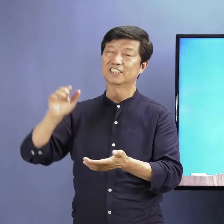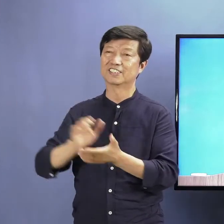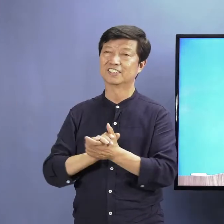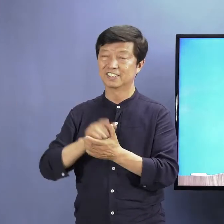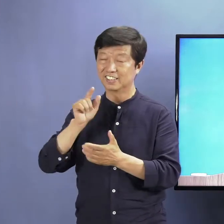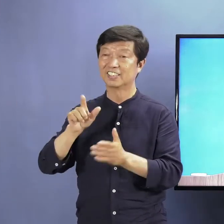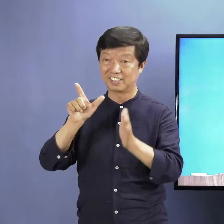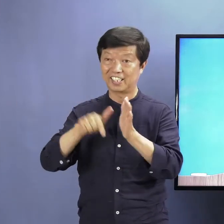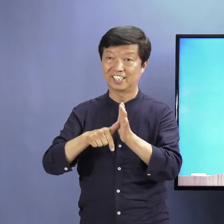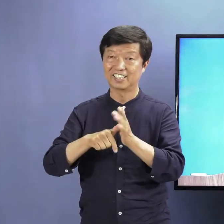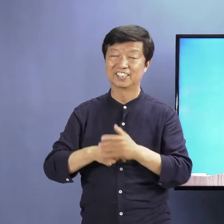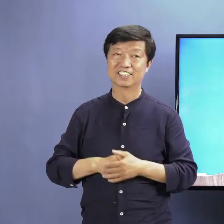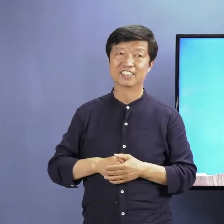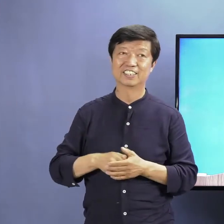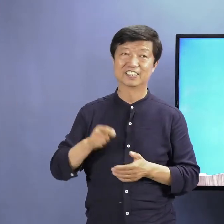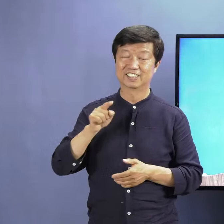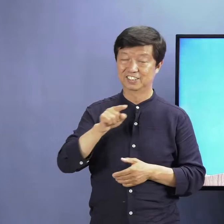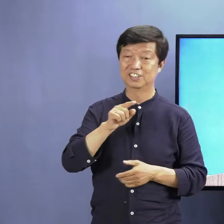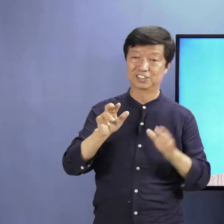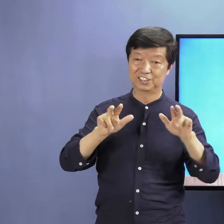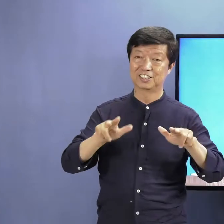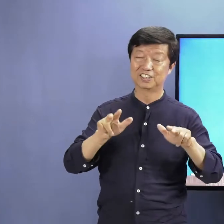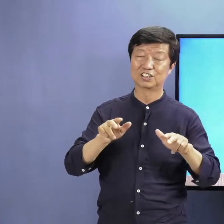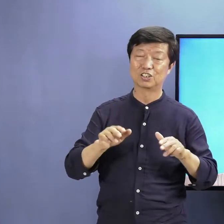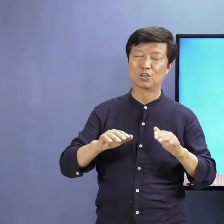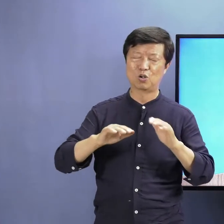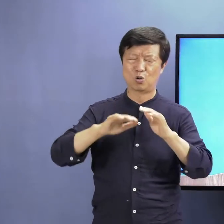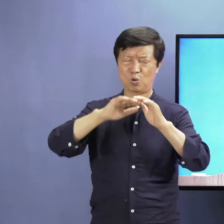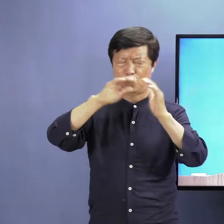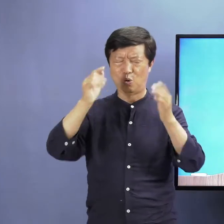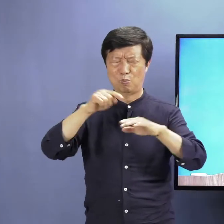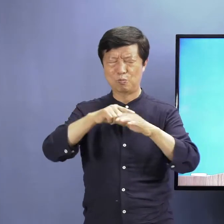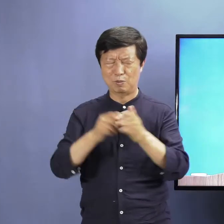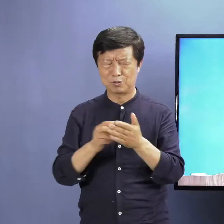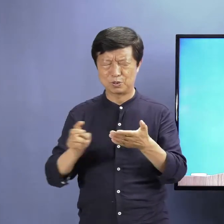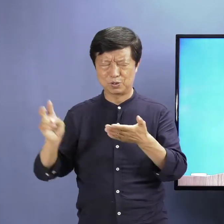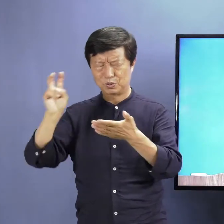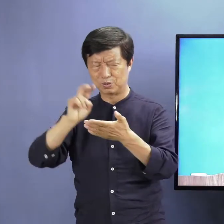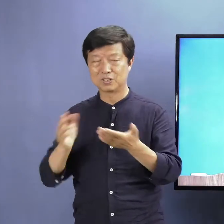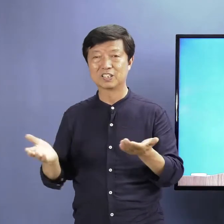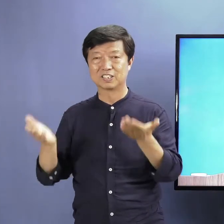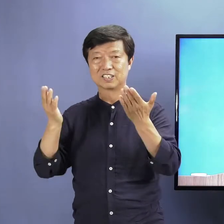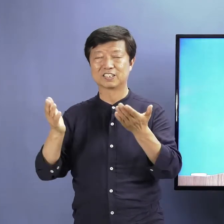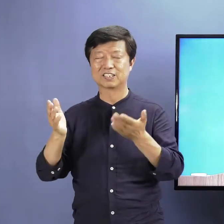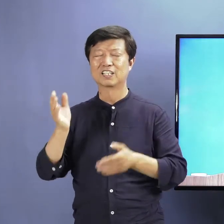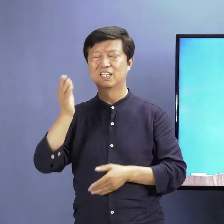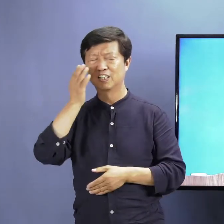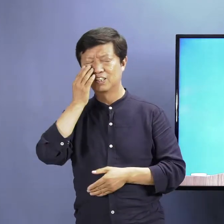그러다가 이 찬양 온 마음으로 성축하게 부르는데 정말 기름 부음이 시작했어요.